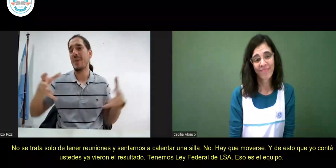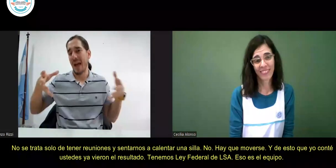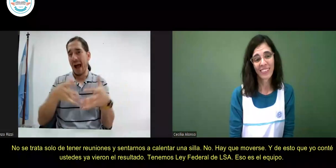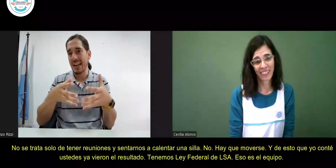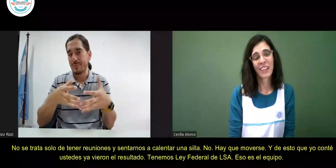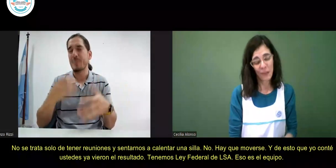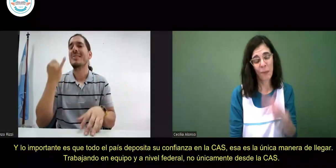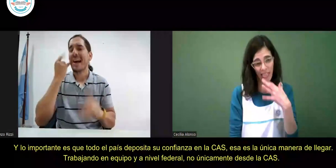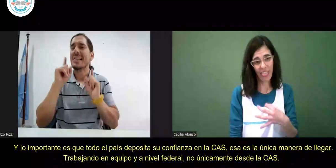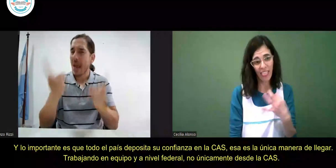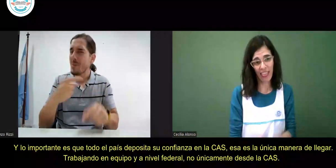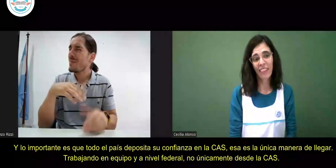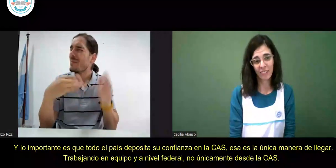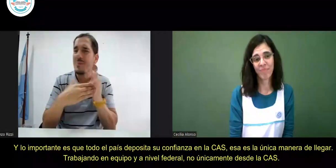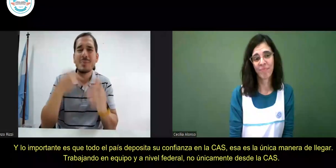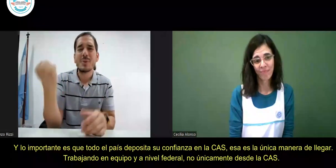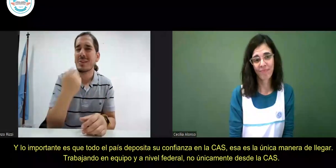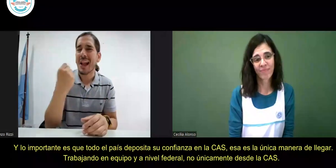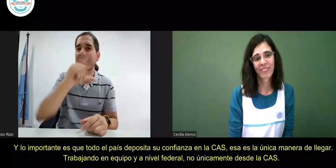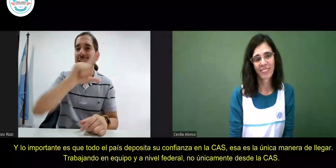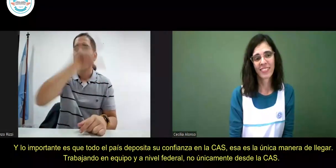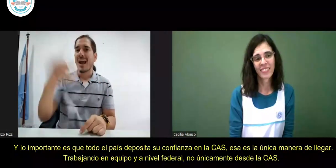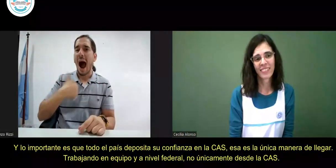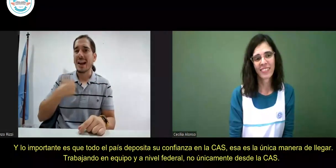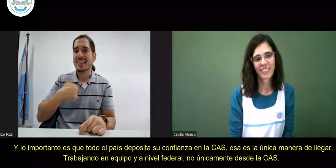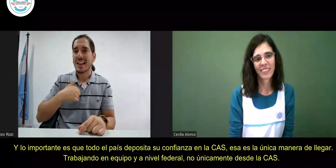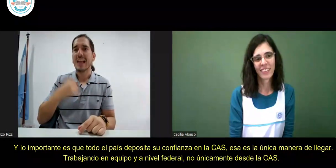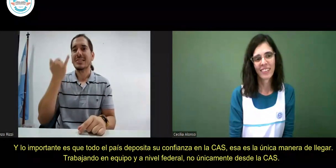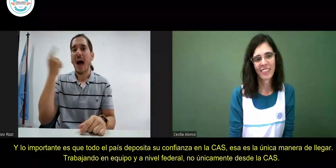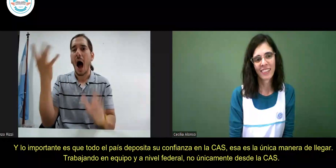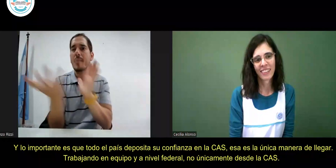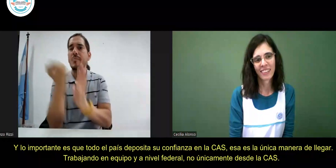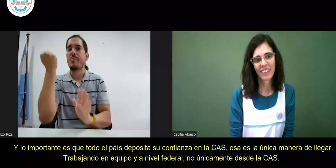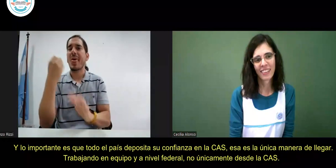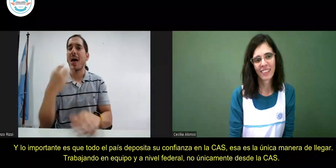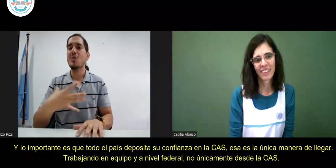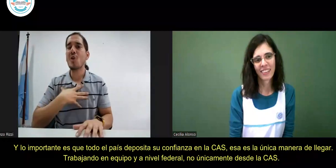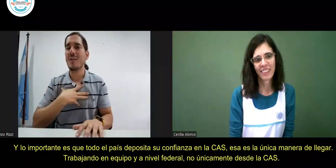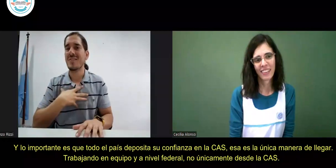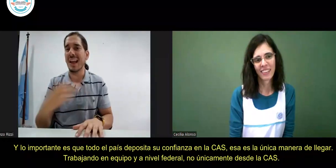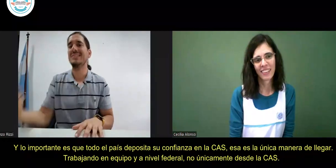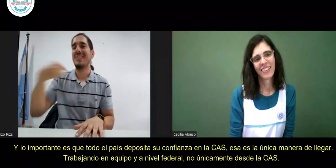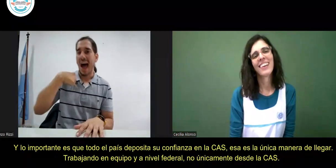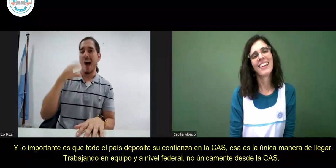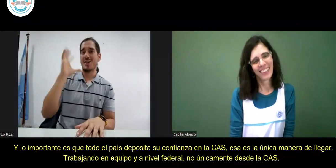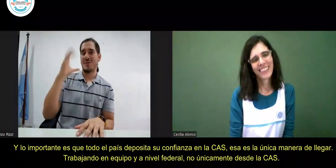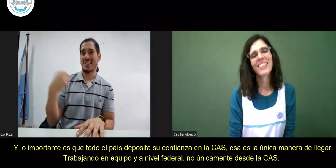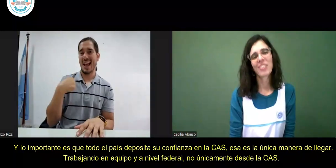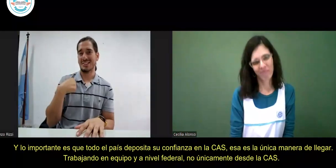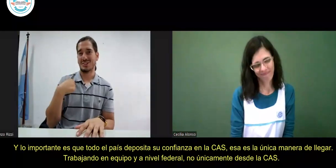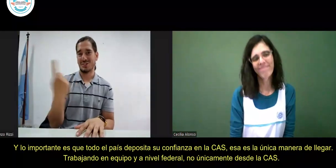LSA. Eso es el equipo. Y lo importante es que todo el país deposita su confianza en la